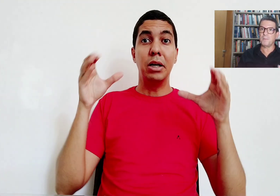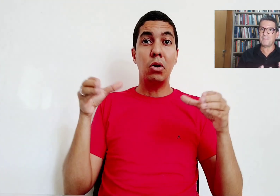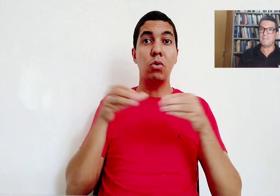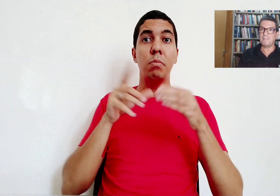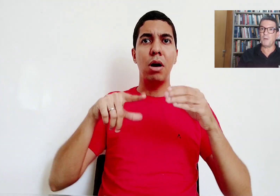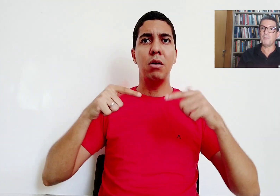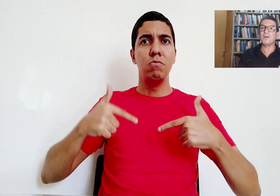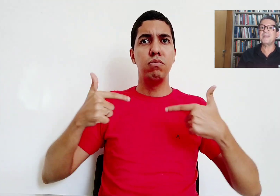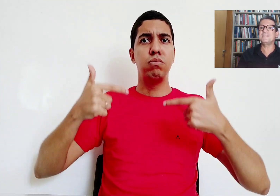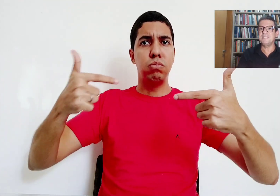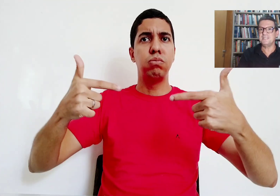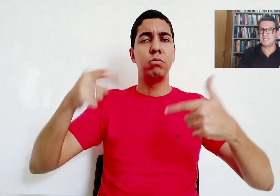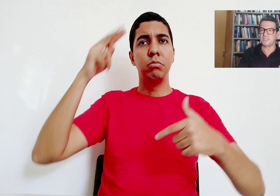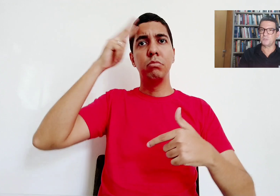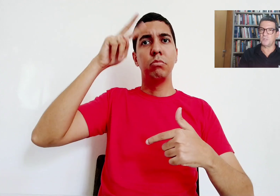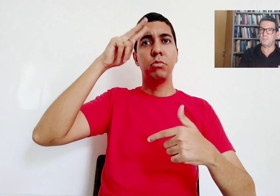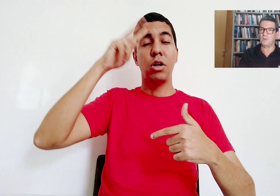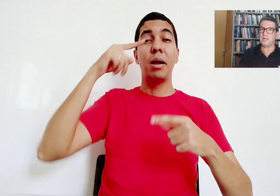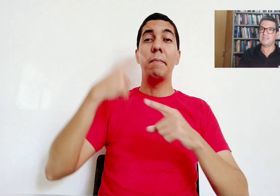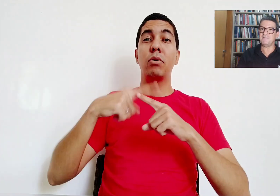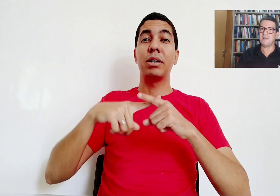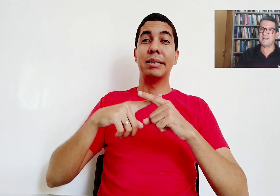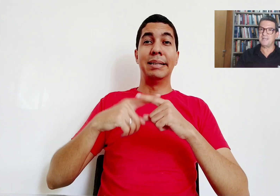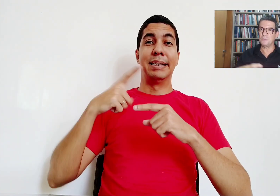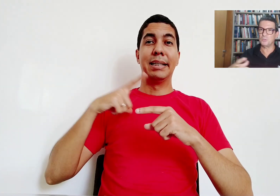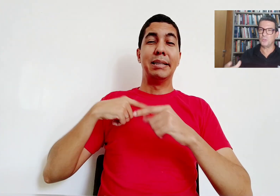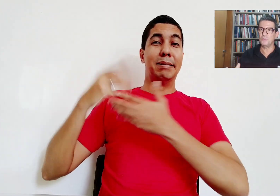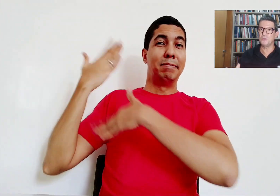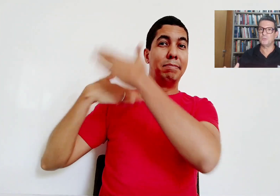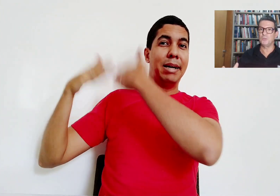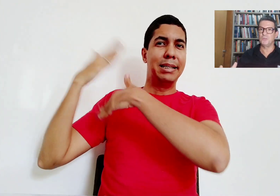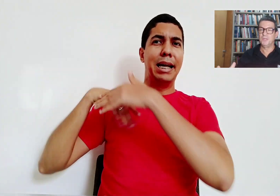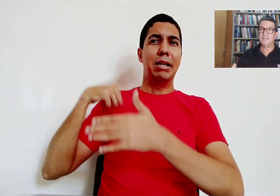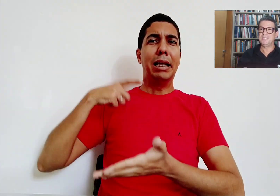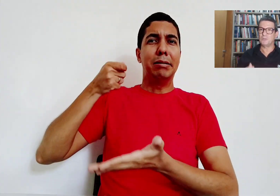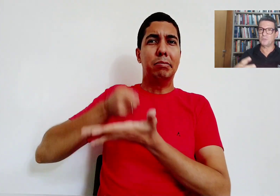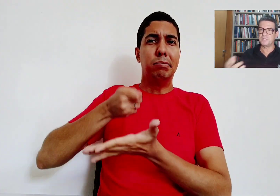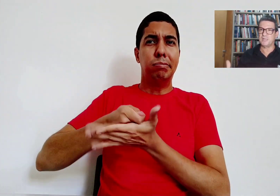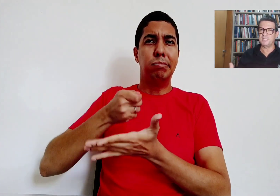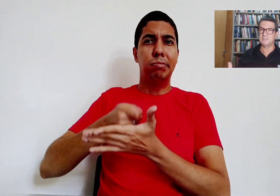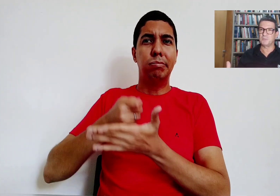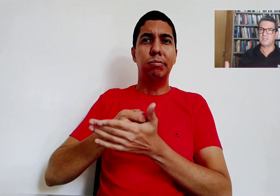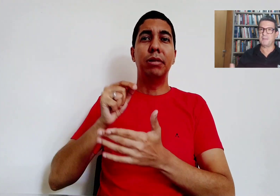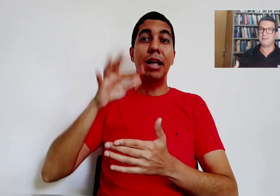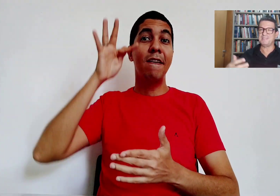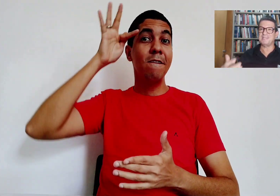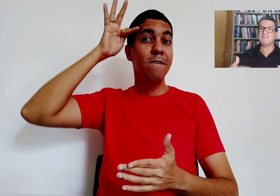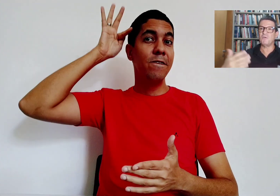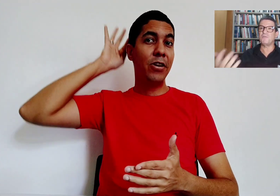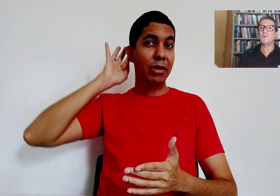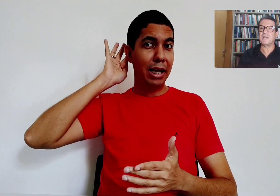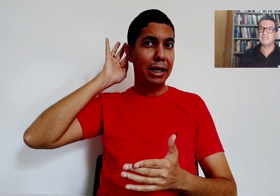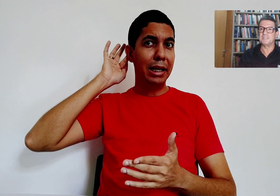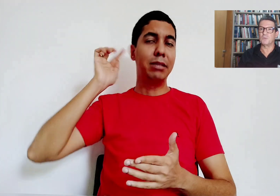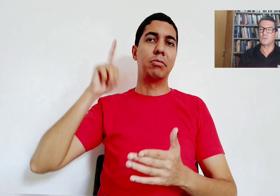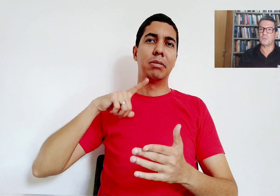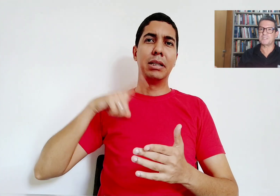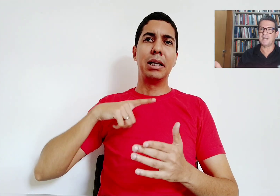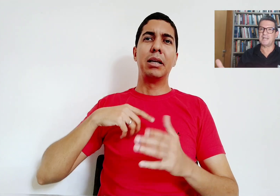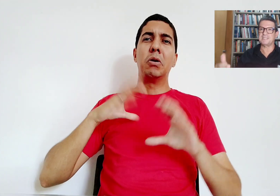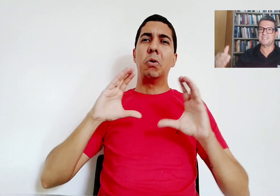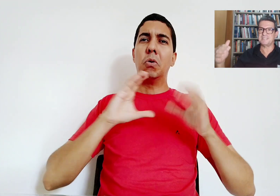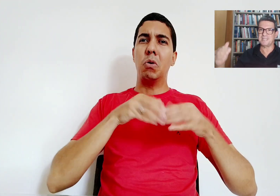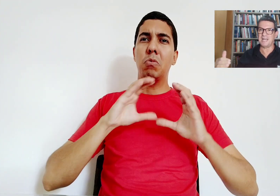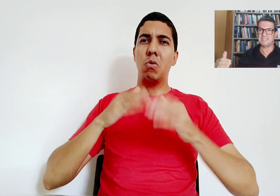cumpre um papel progressista na história, porque ela está varrendo todo o entulho de autoritarismo que representava o feudalismo, com